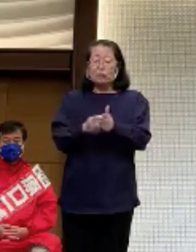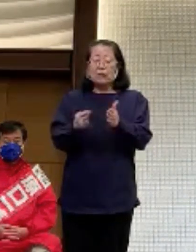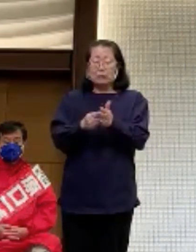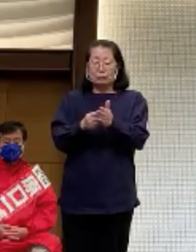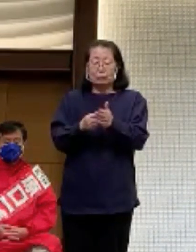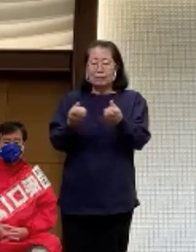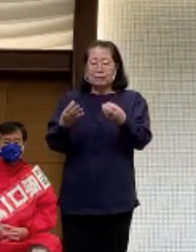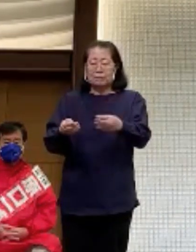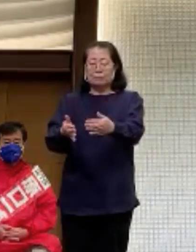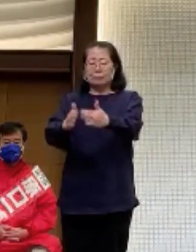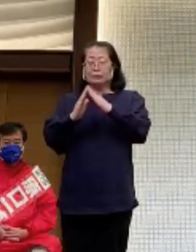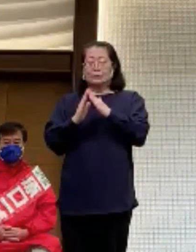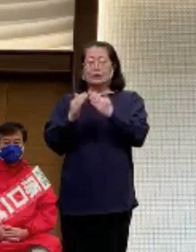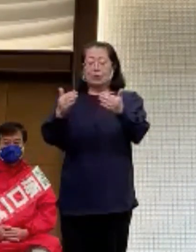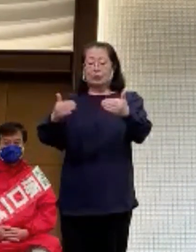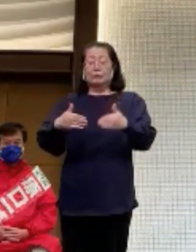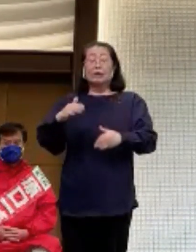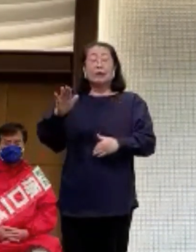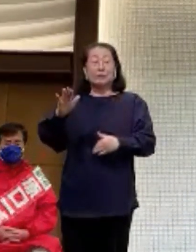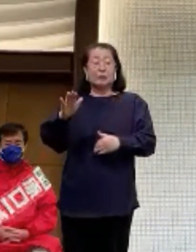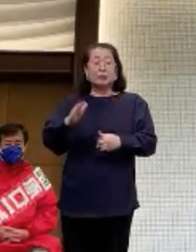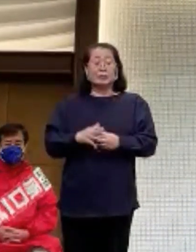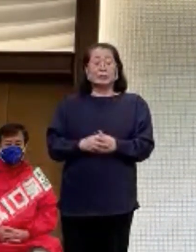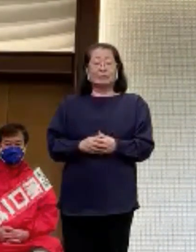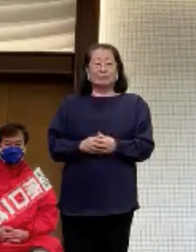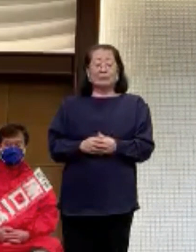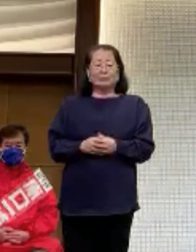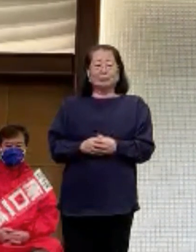立て直さなければなりません。